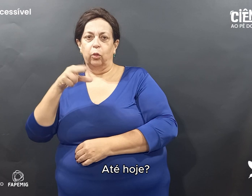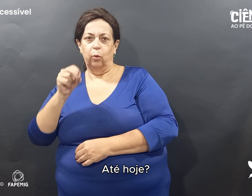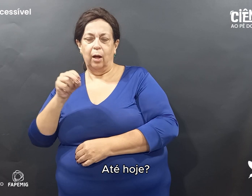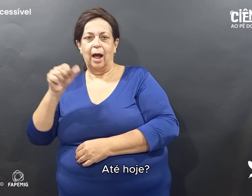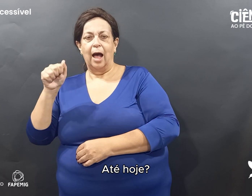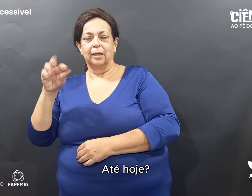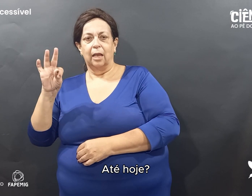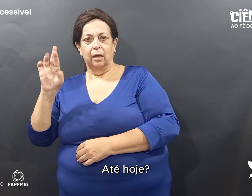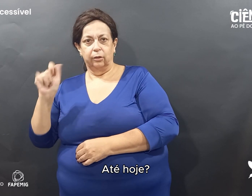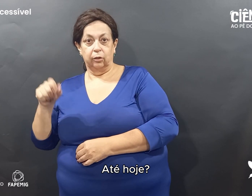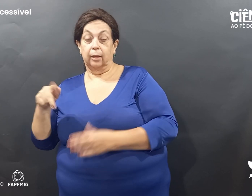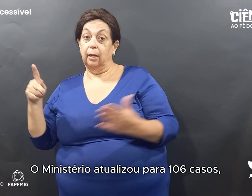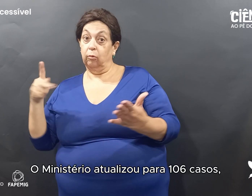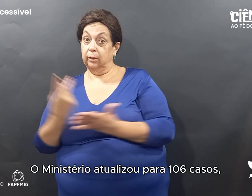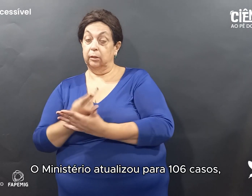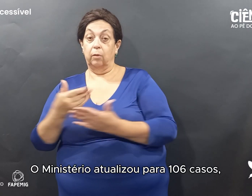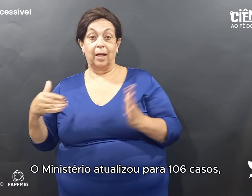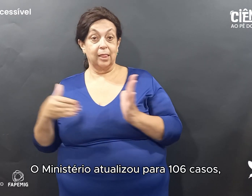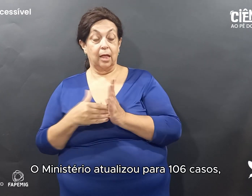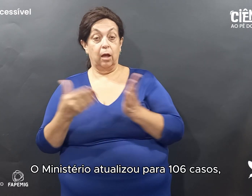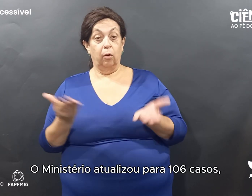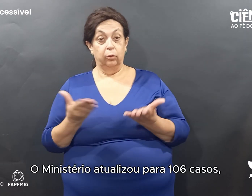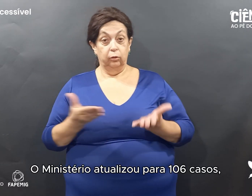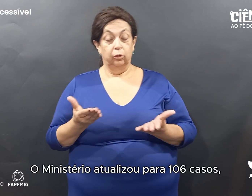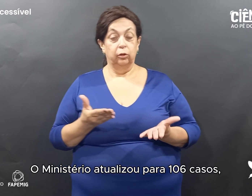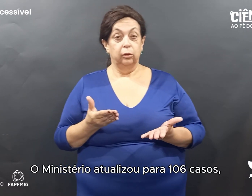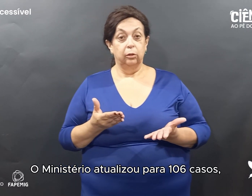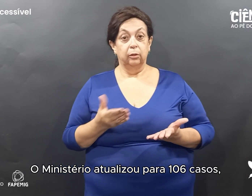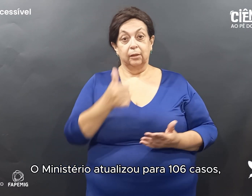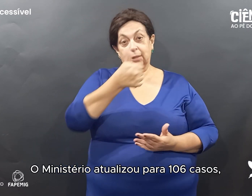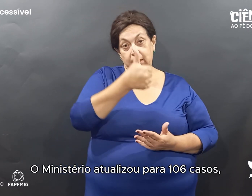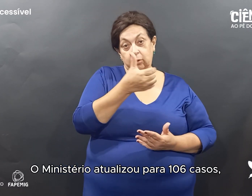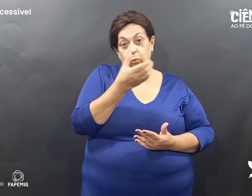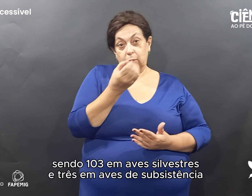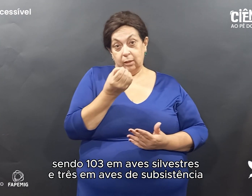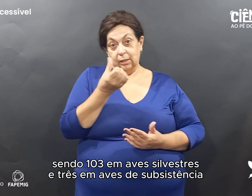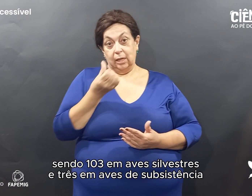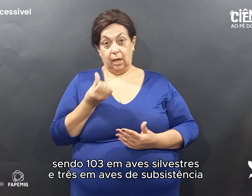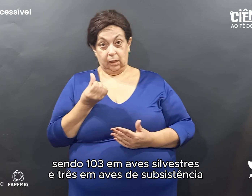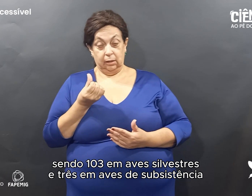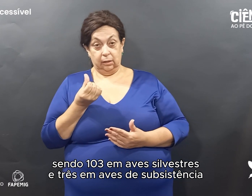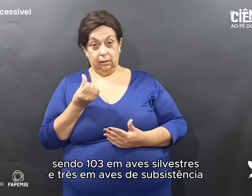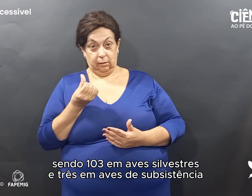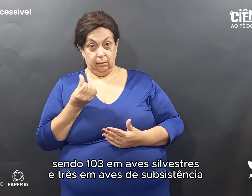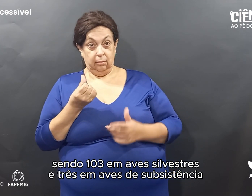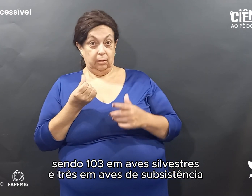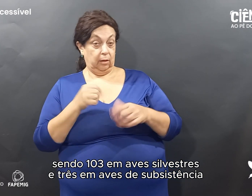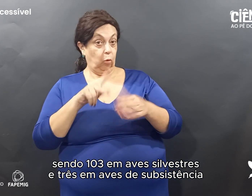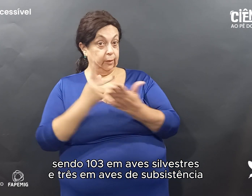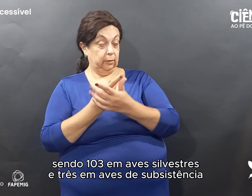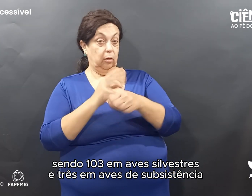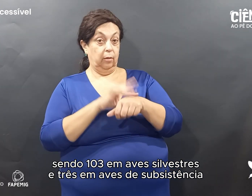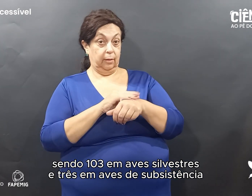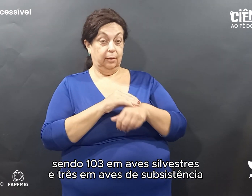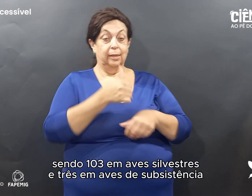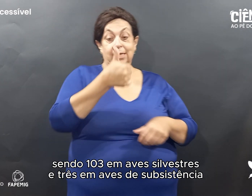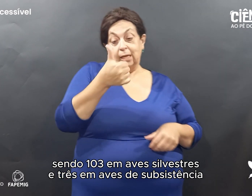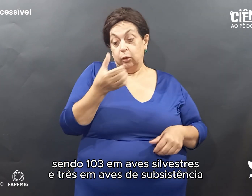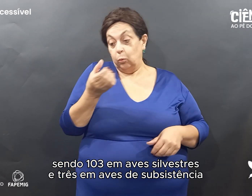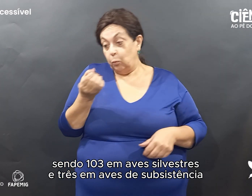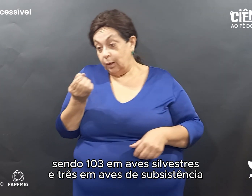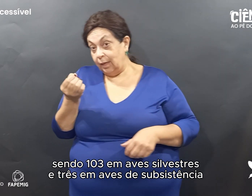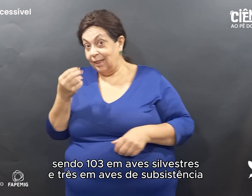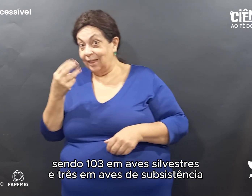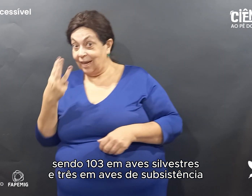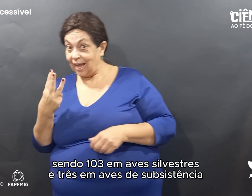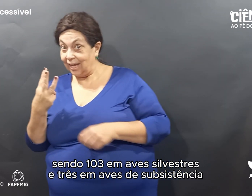registrado? Até hoje, o Ministério atualizou para 106 casos, sendo 103 em aves silvestres